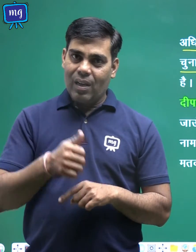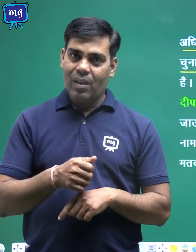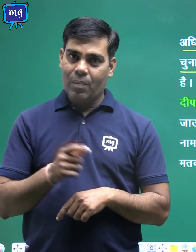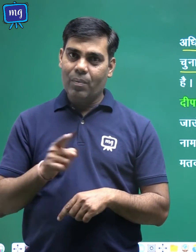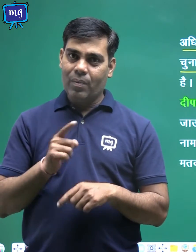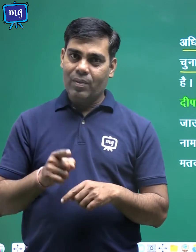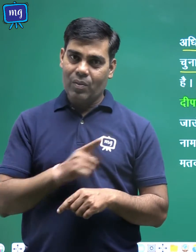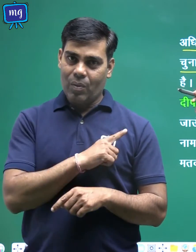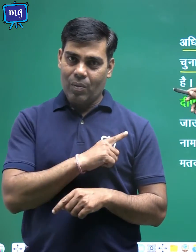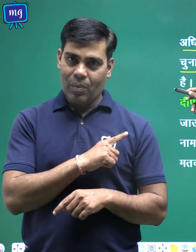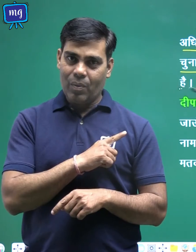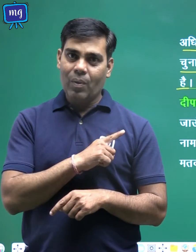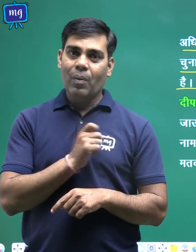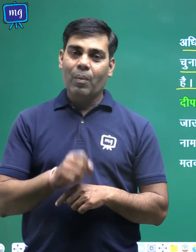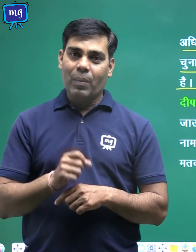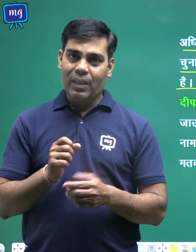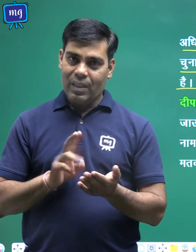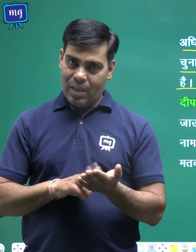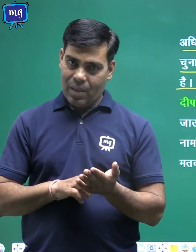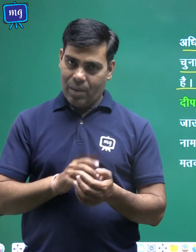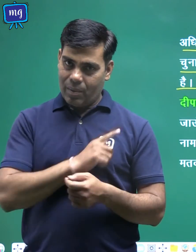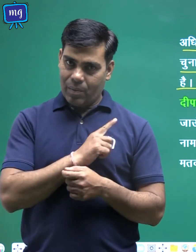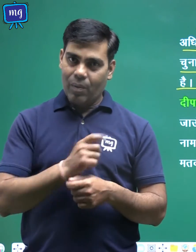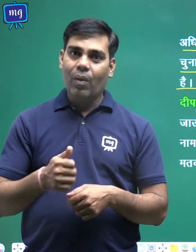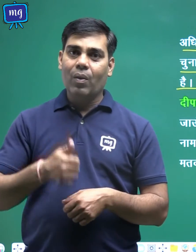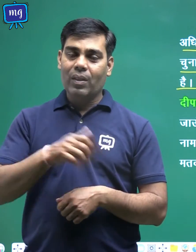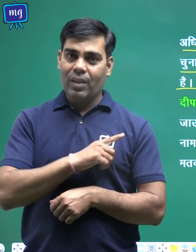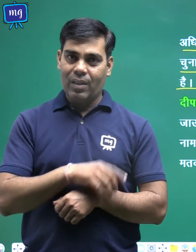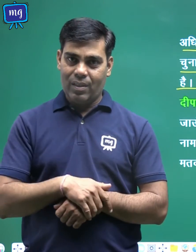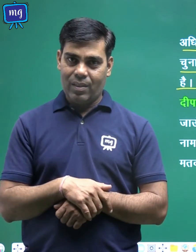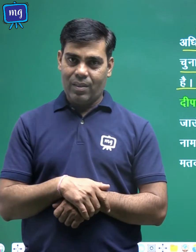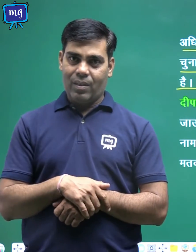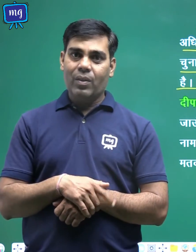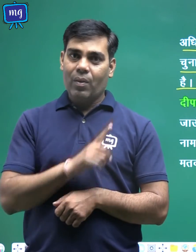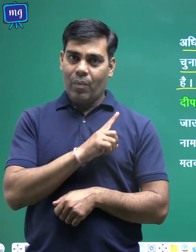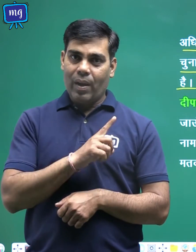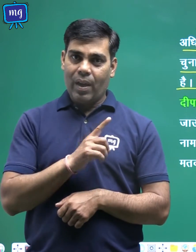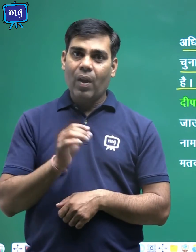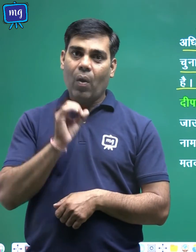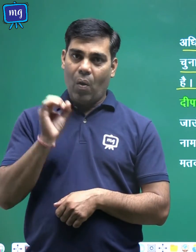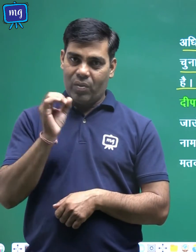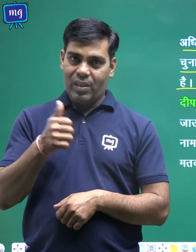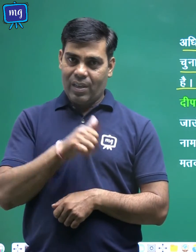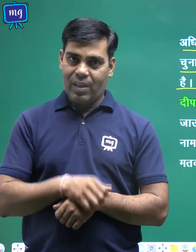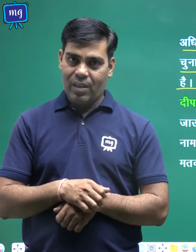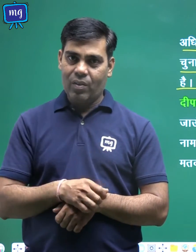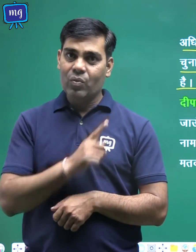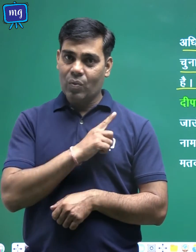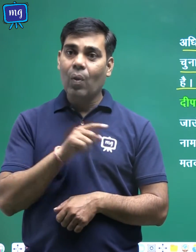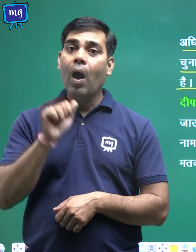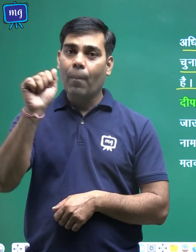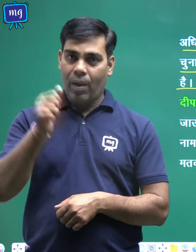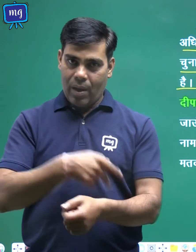प्रतिनिधि होता है। बच्चों, यह वह अधिकारी है जो आपका